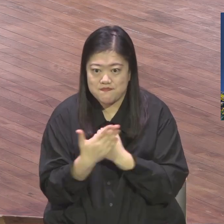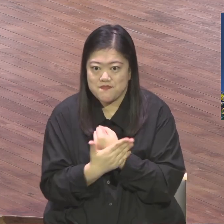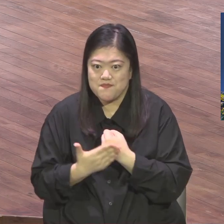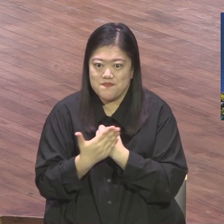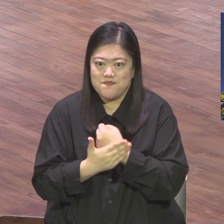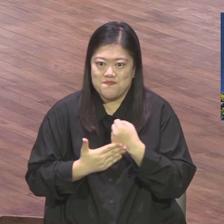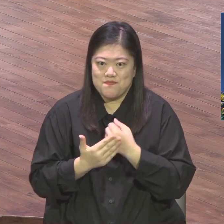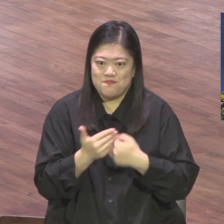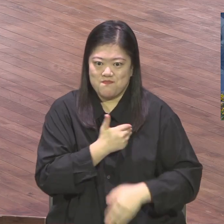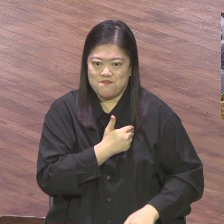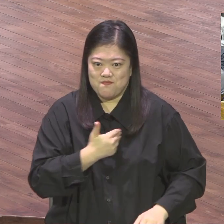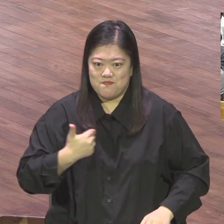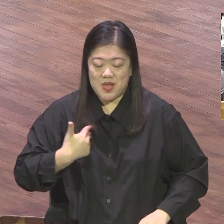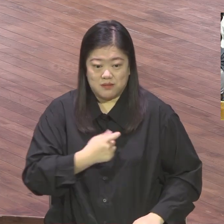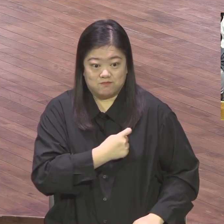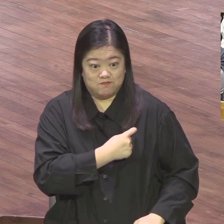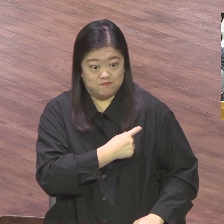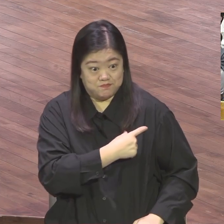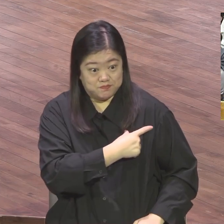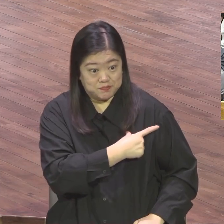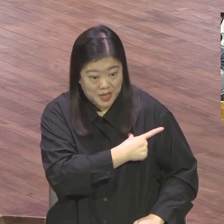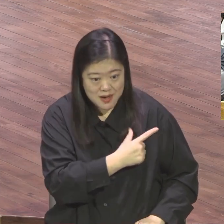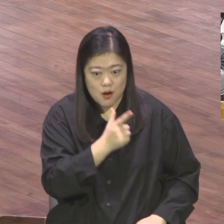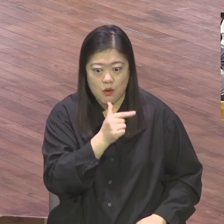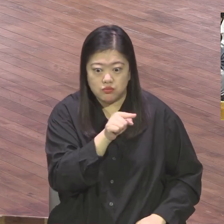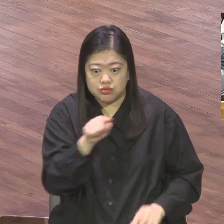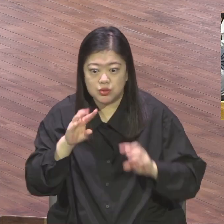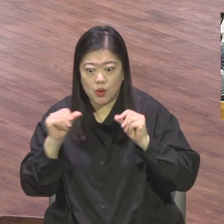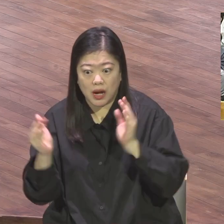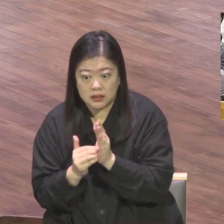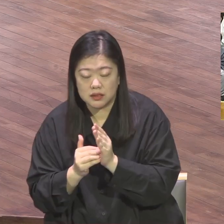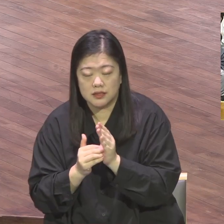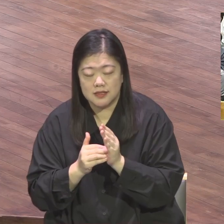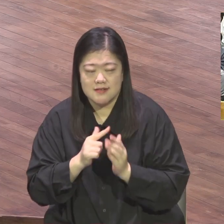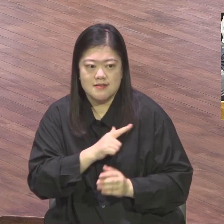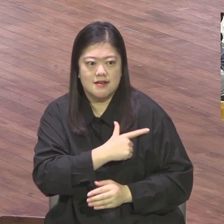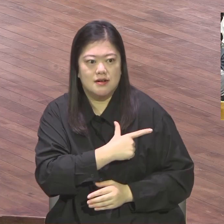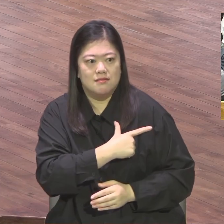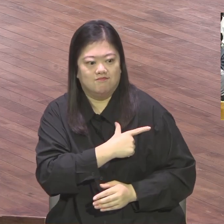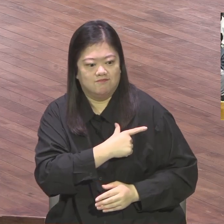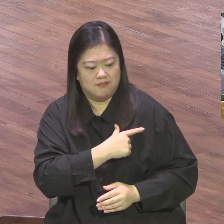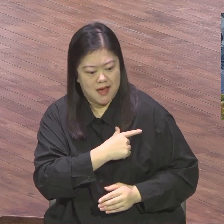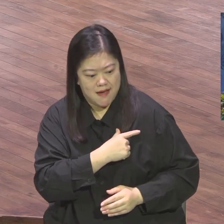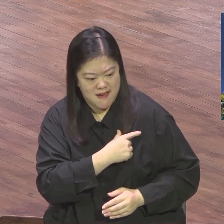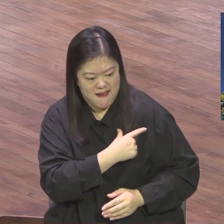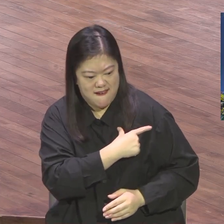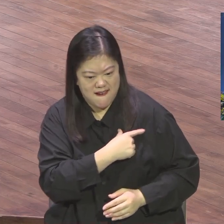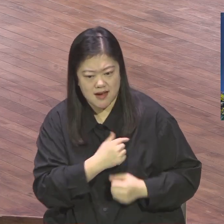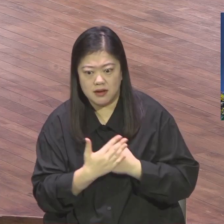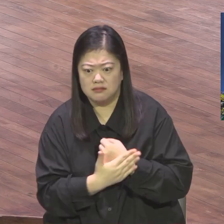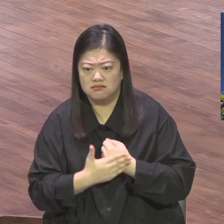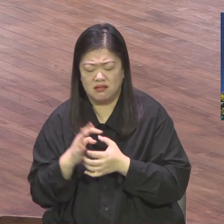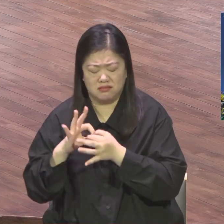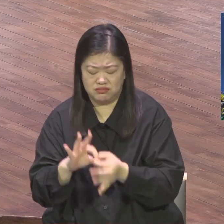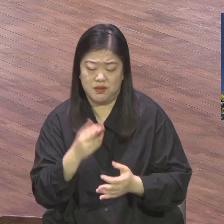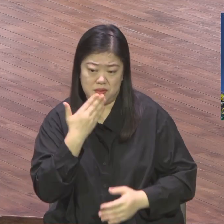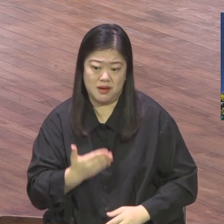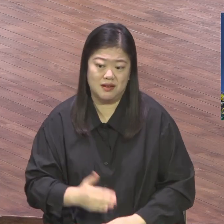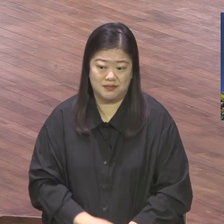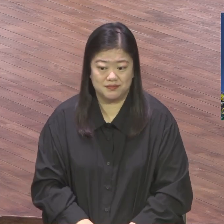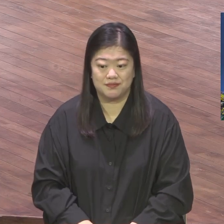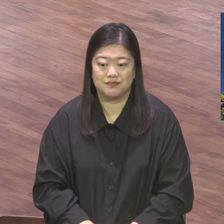하나님의 말씀으로 이겨나갈 수 있단 말이에요. 강단 말씀을 기억하시기 바랍니다. 말씀. 유명한